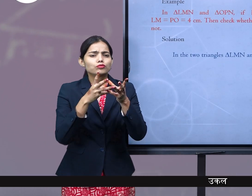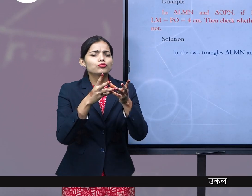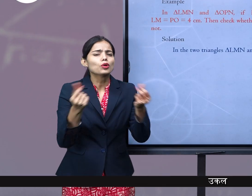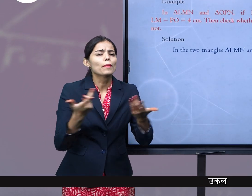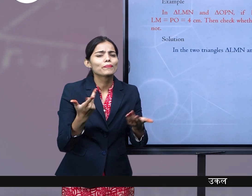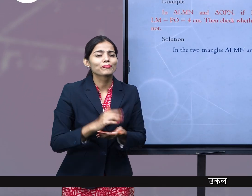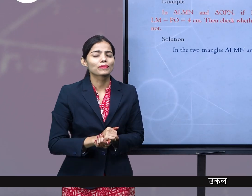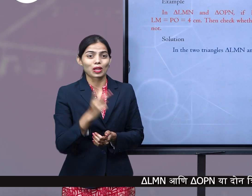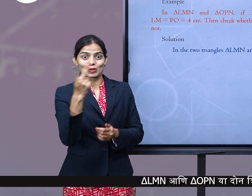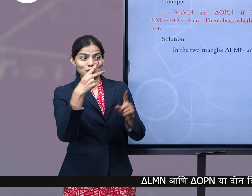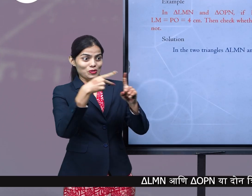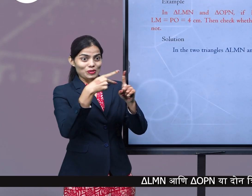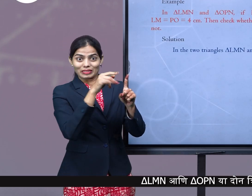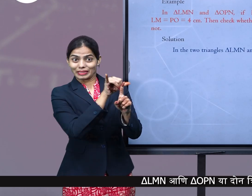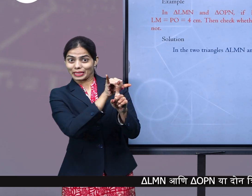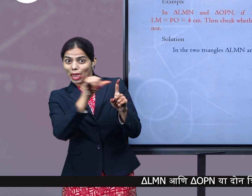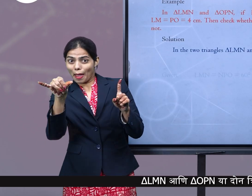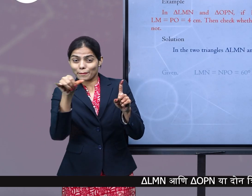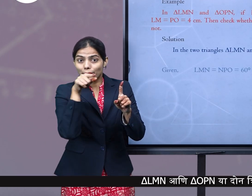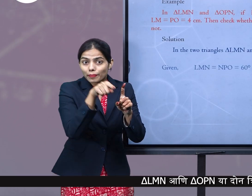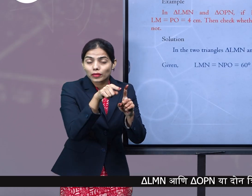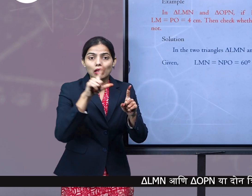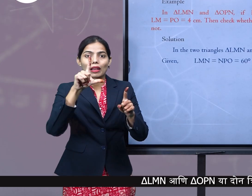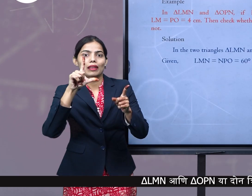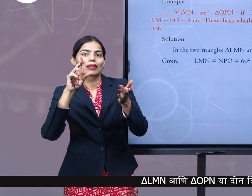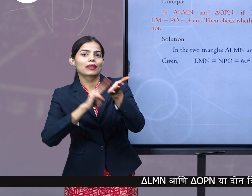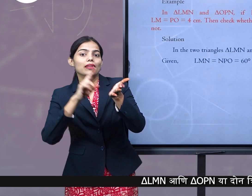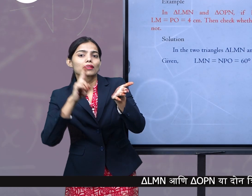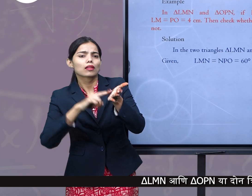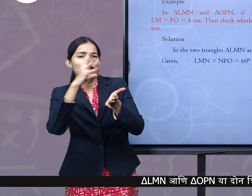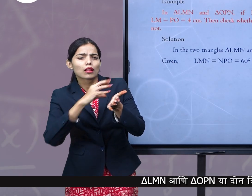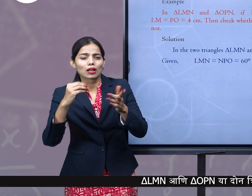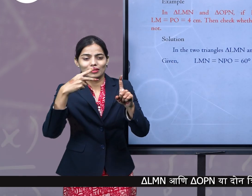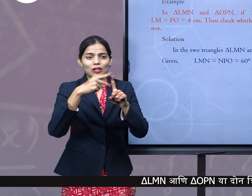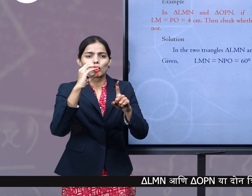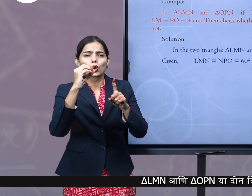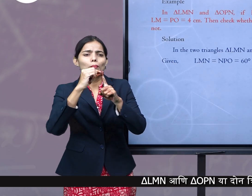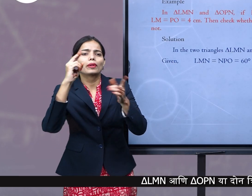उकल ट्रायंगल LMN आणि ट्रायंगल OPN या दोन त्रिकोणांमध्ये